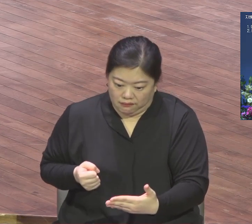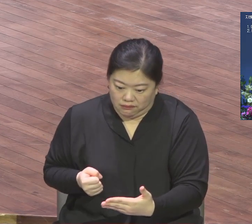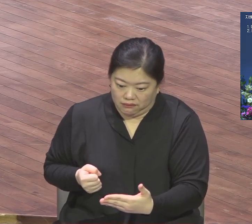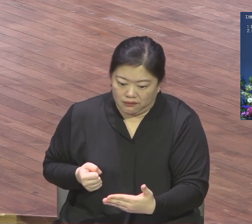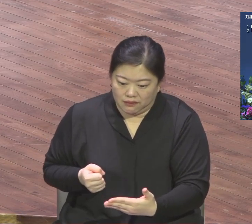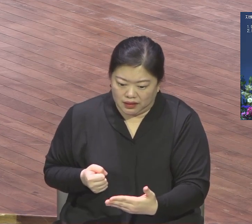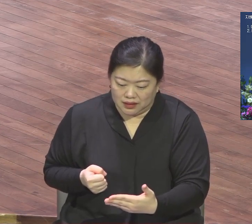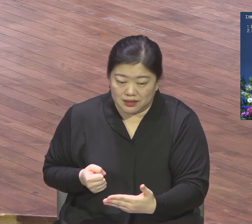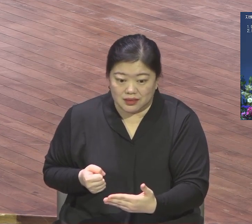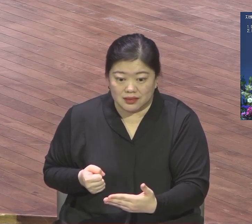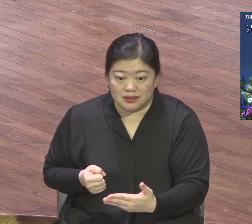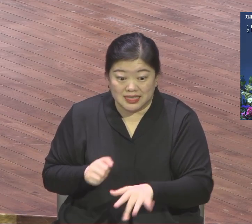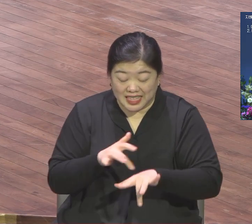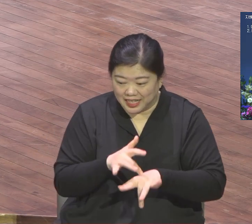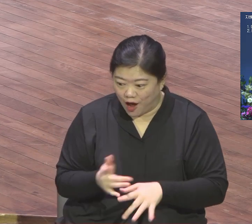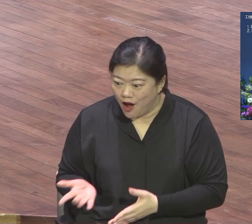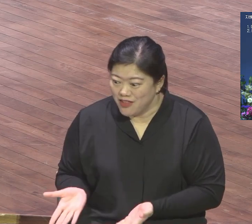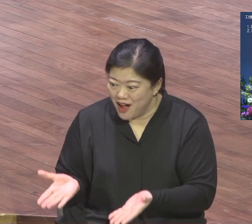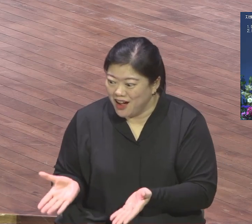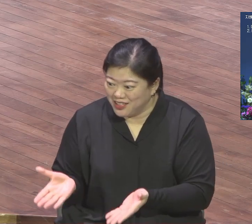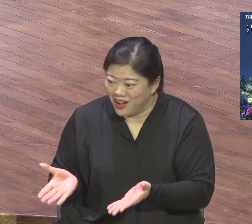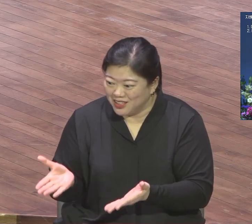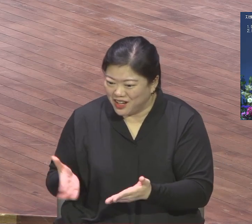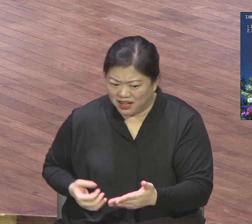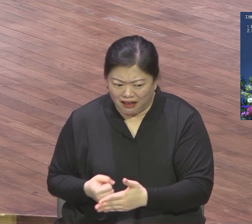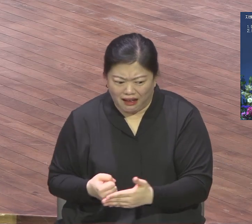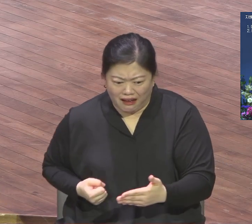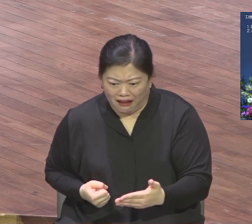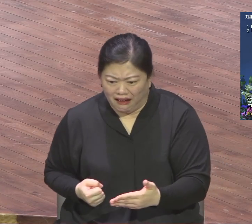사단에게 빼앗겨버렸단 말이에요. 24절입니다.